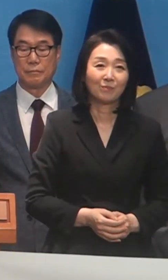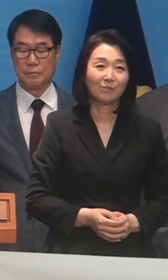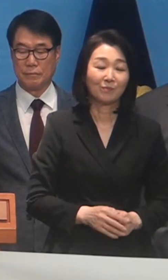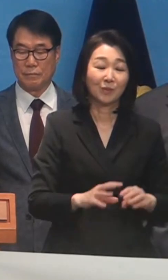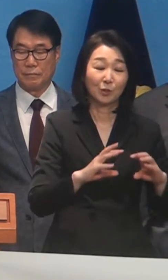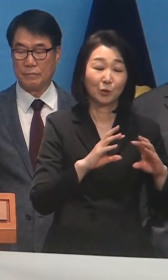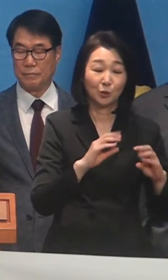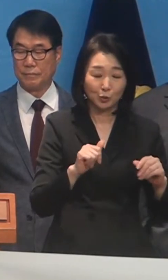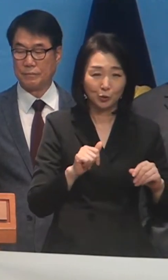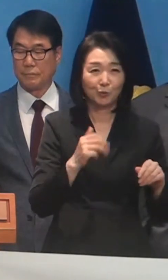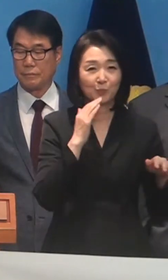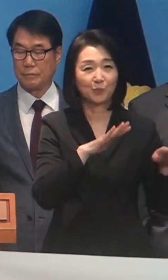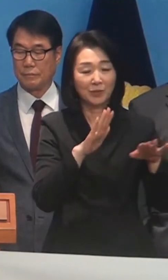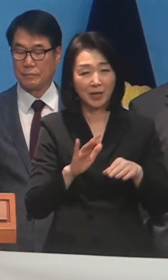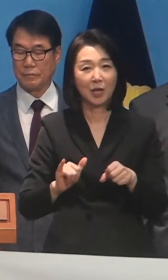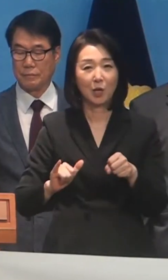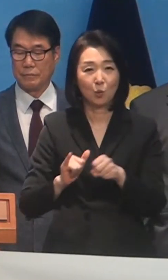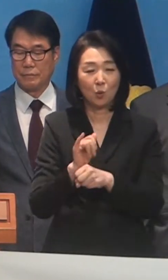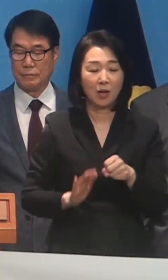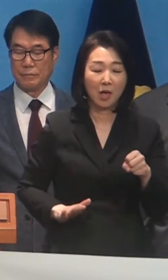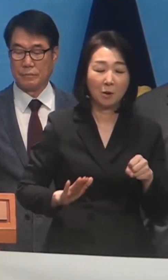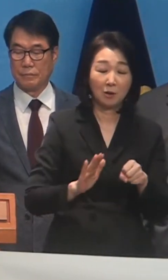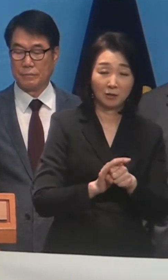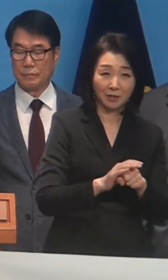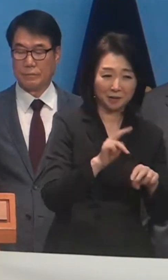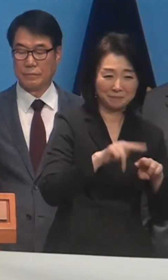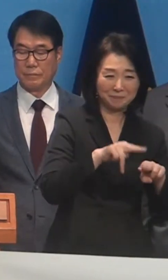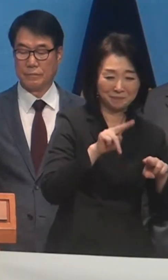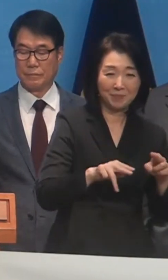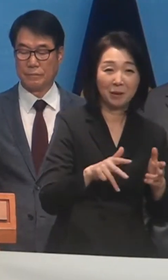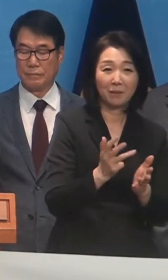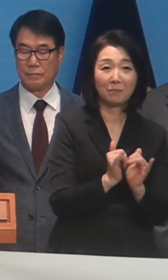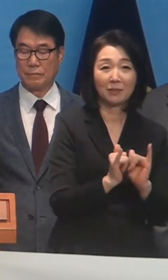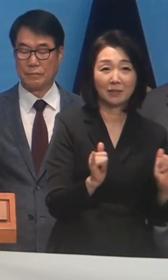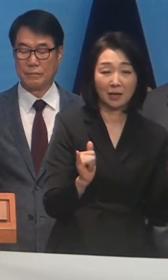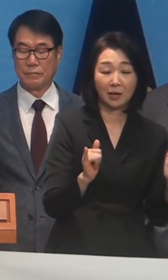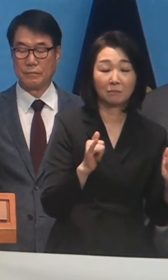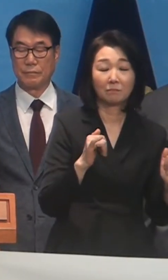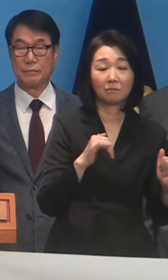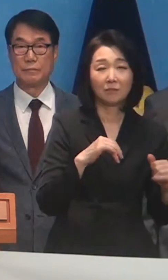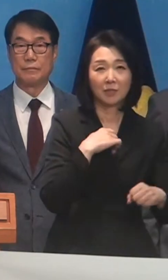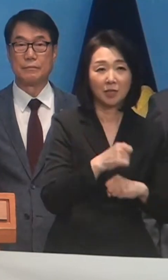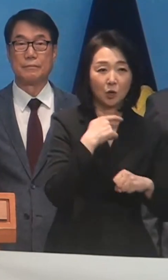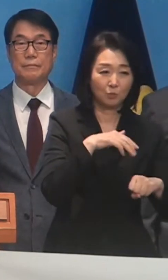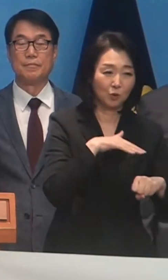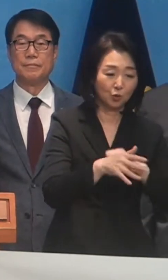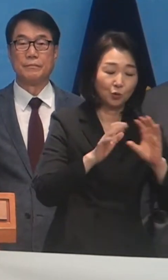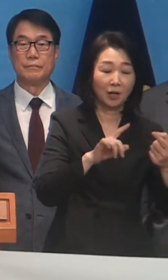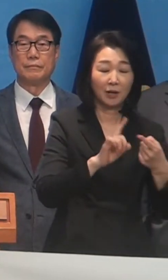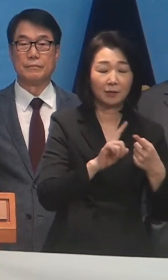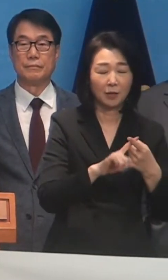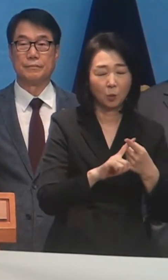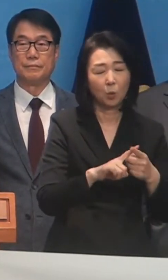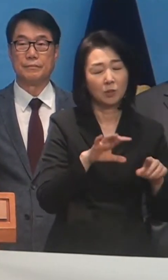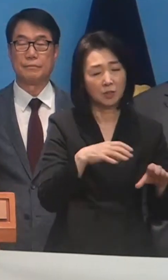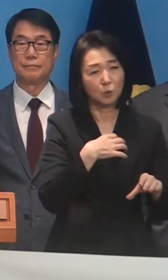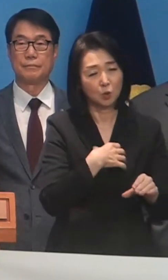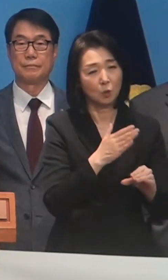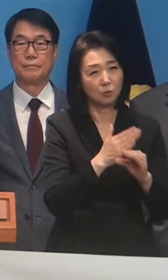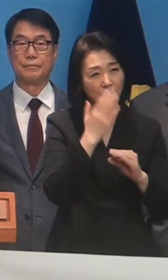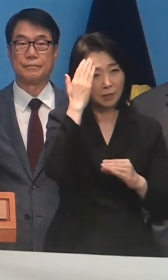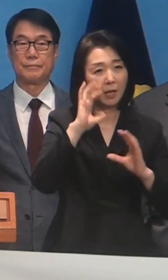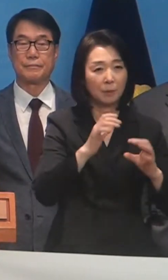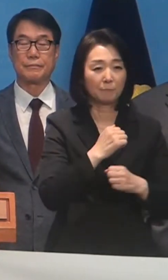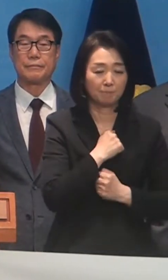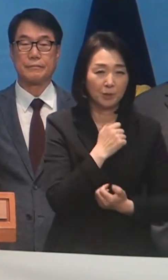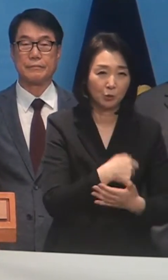육해공군 해병대 예비역 장성 800여 명은 자유민주주의 국가로서 존망의 기로에 선 대한민국을